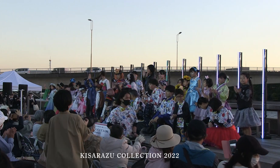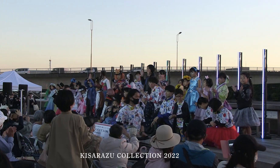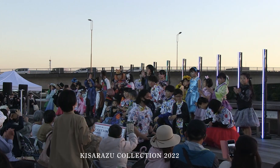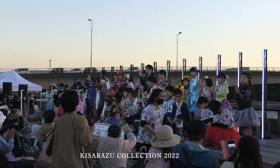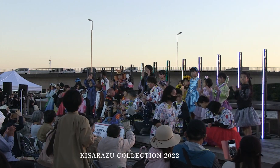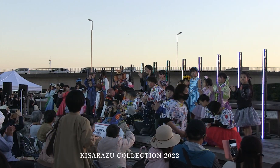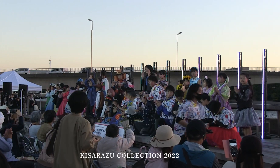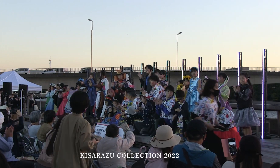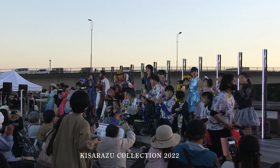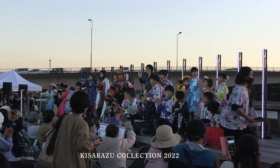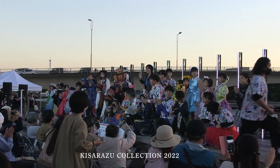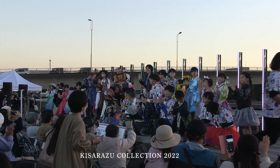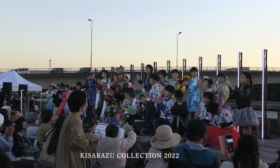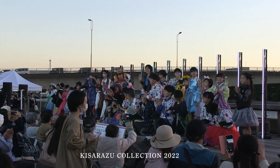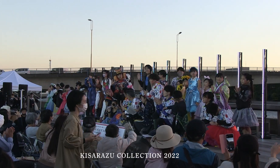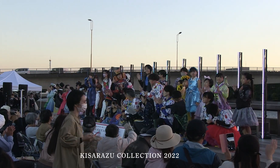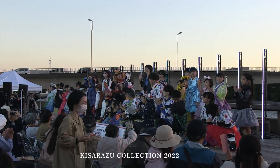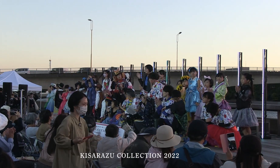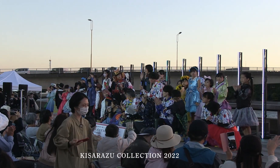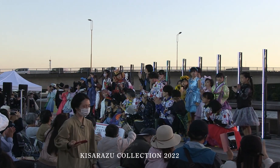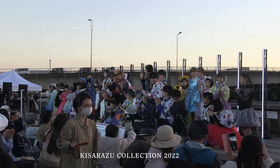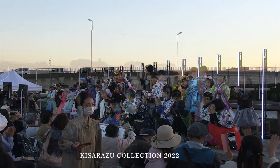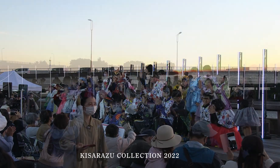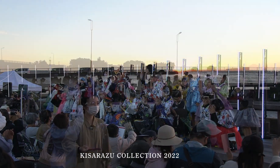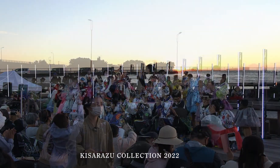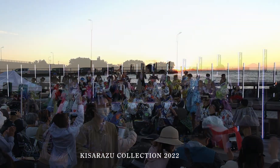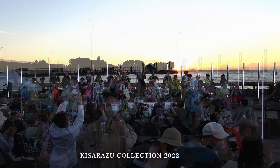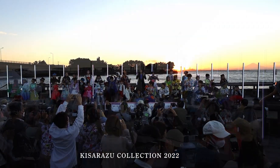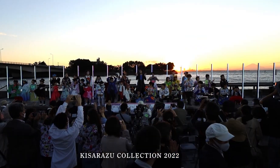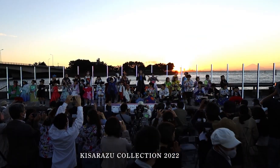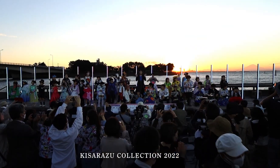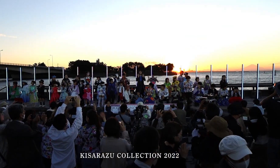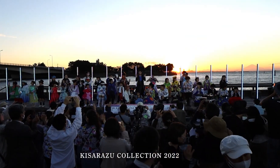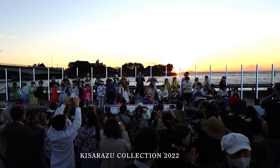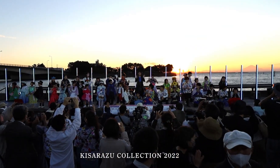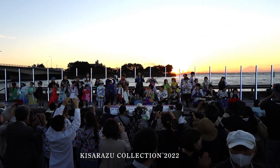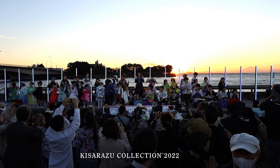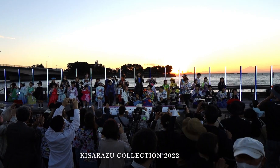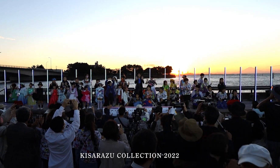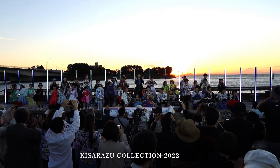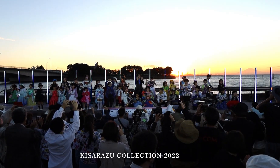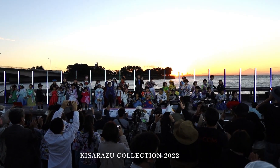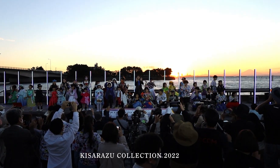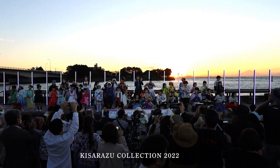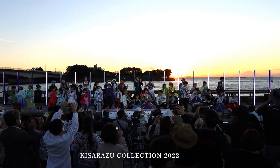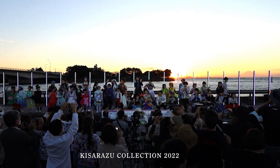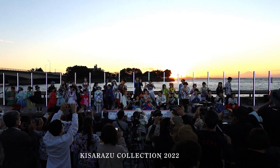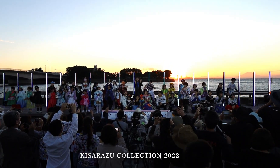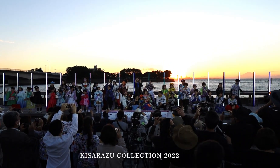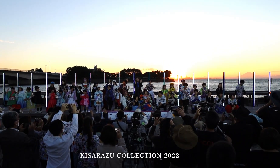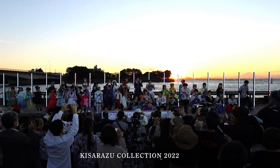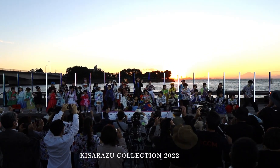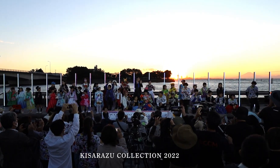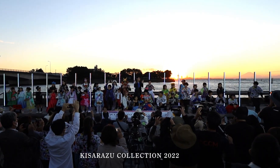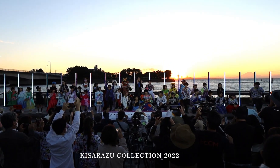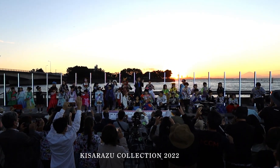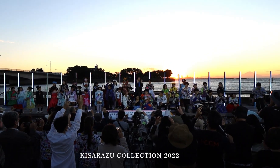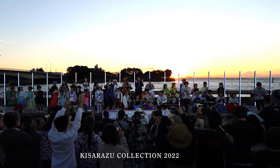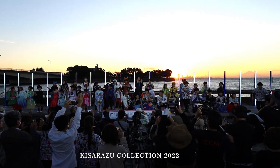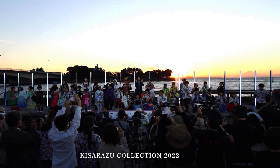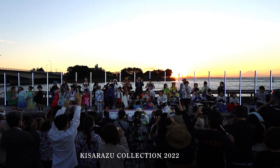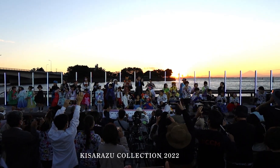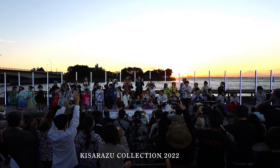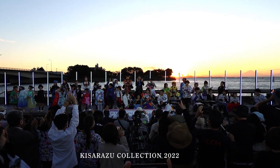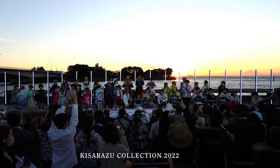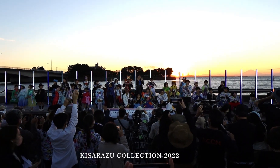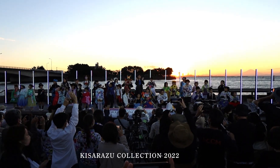舎道君の横顔見とれてたらハスタ過ぎ